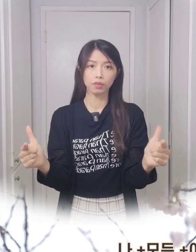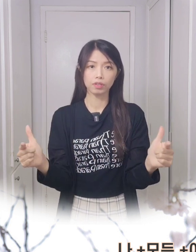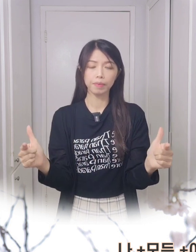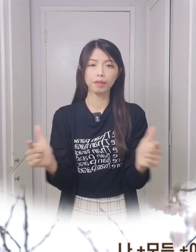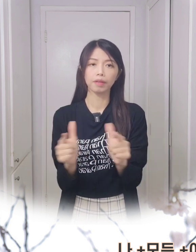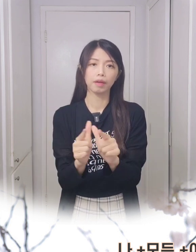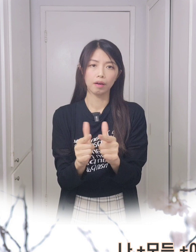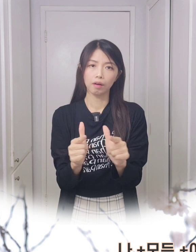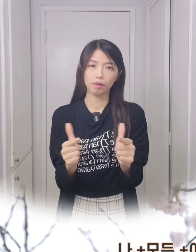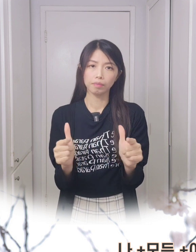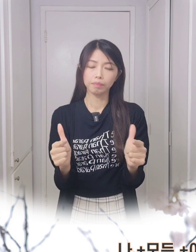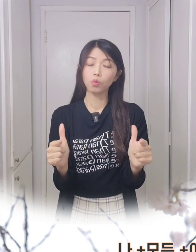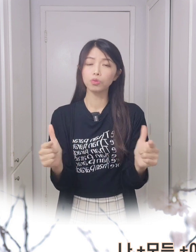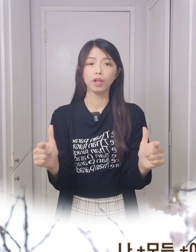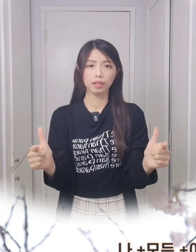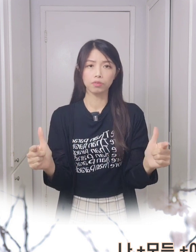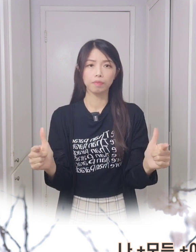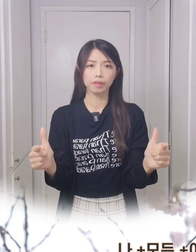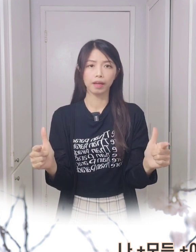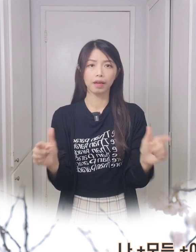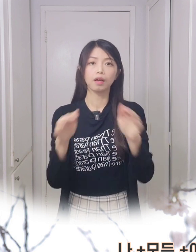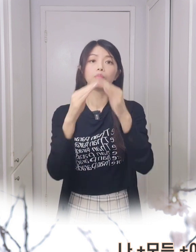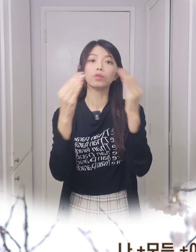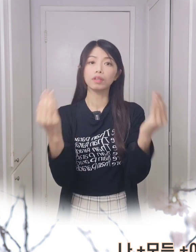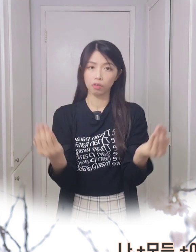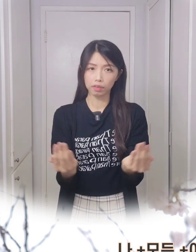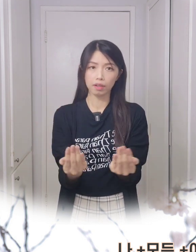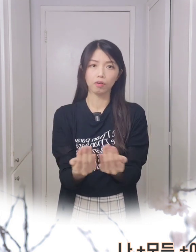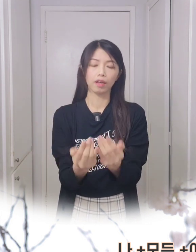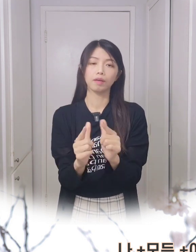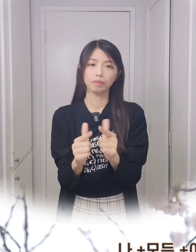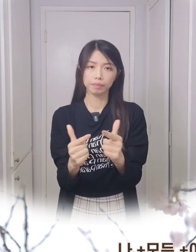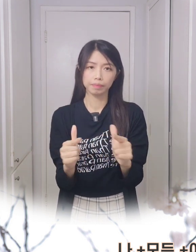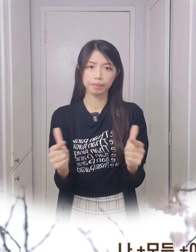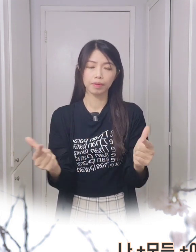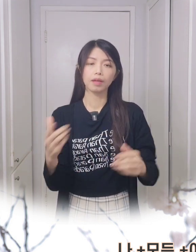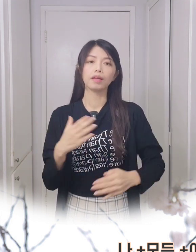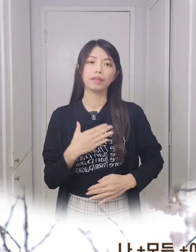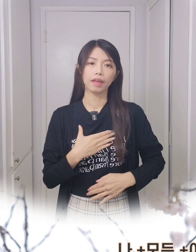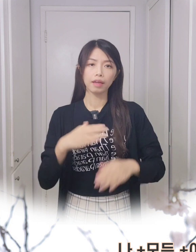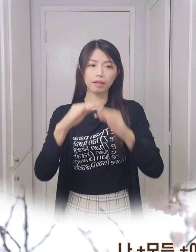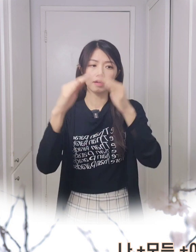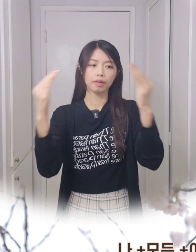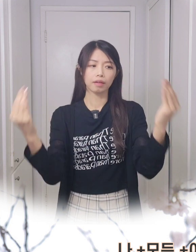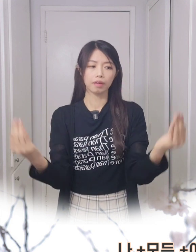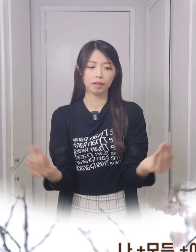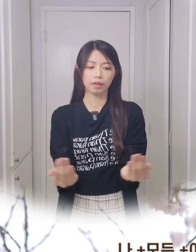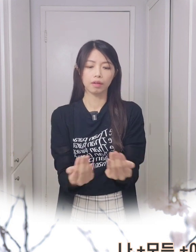밖으로 나가주시면 복수를 나타낸 수어입니다. 모든 것들 이렇게 내